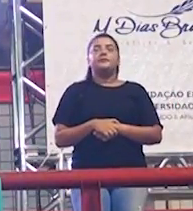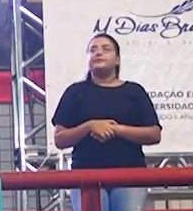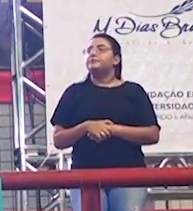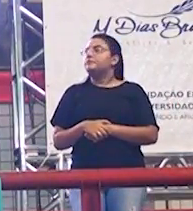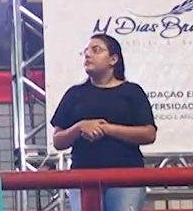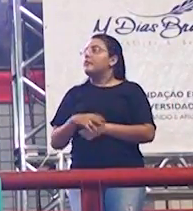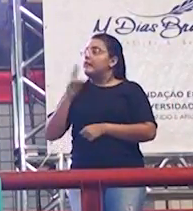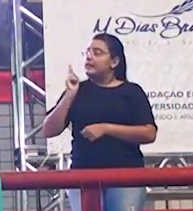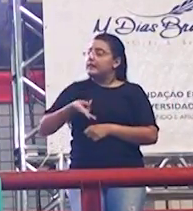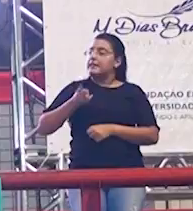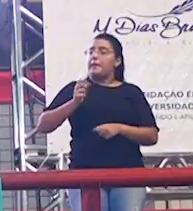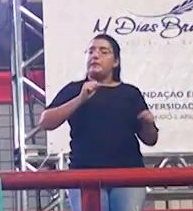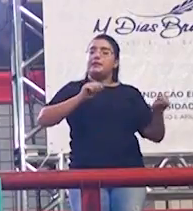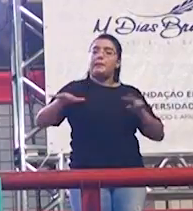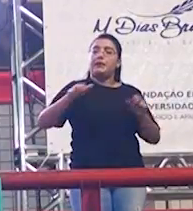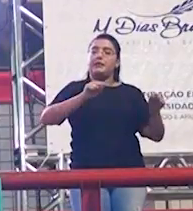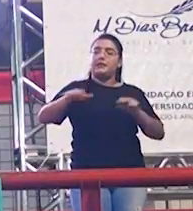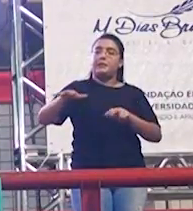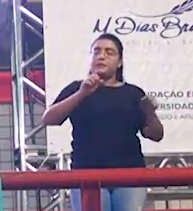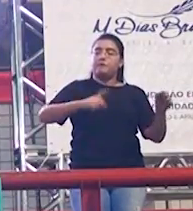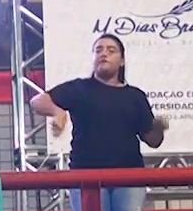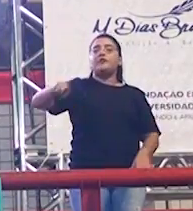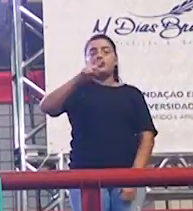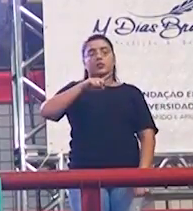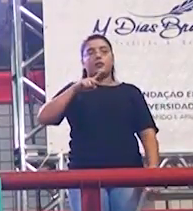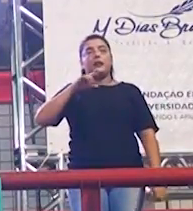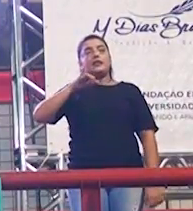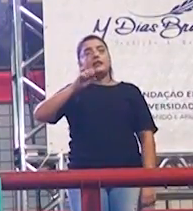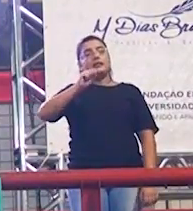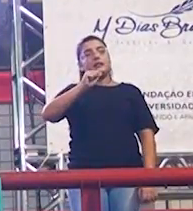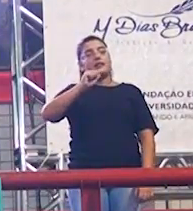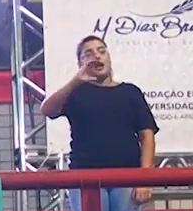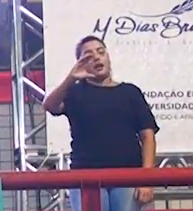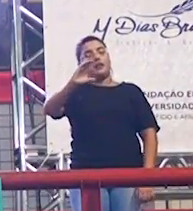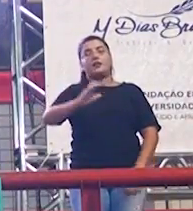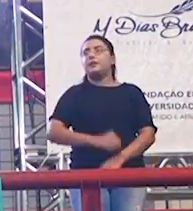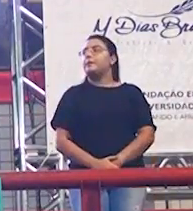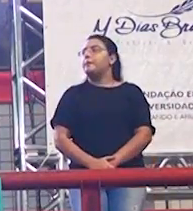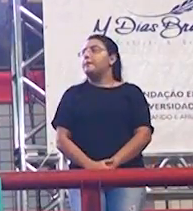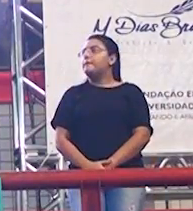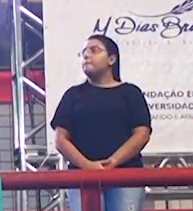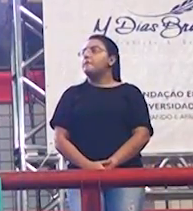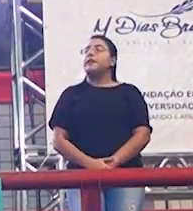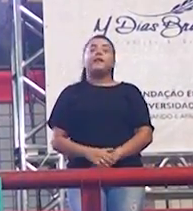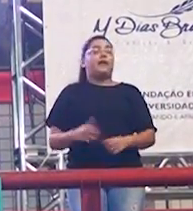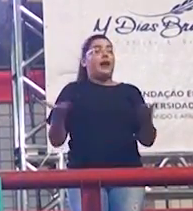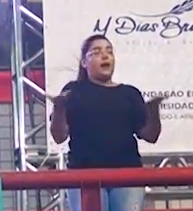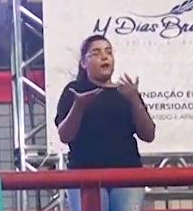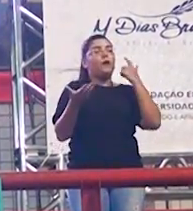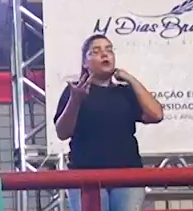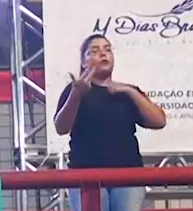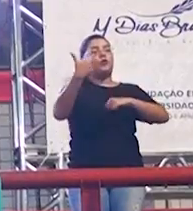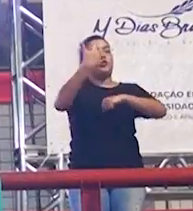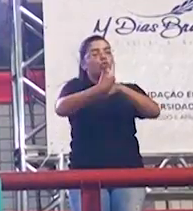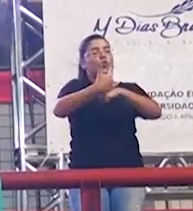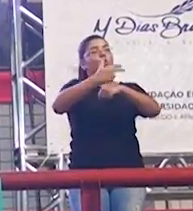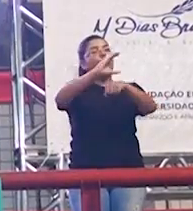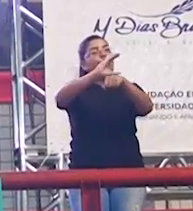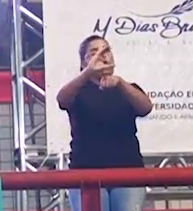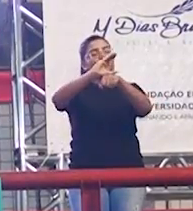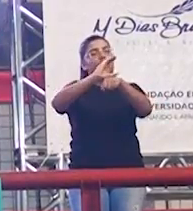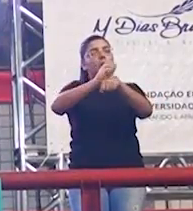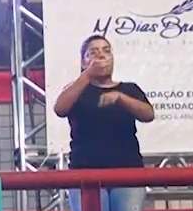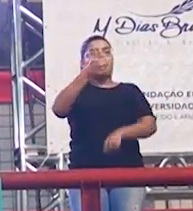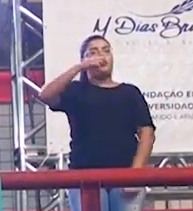Filosofia toda semana para vocês. Isaac está gravando Constituição. Esse ano, em atualidades,